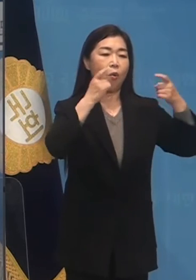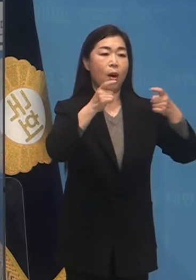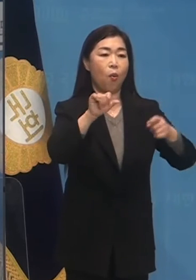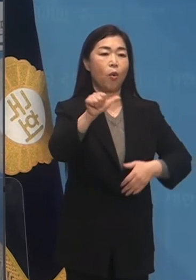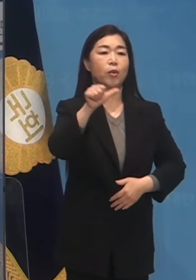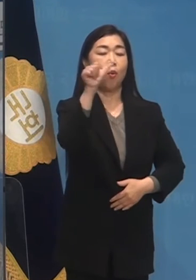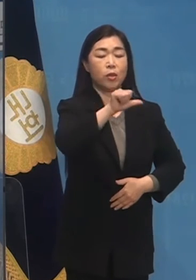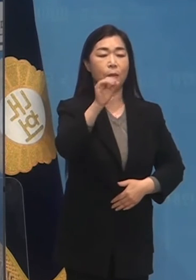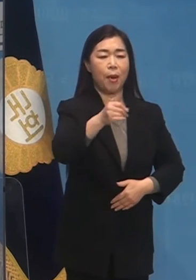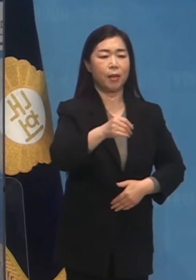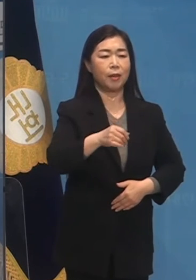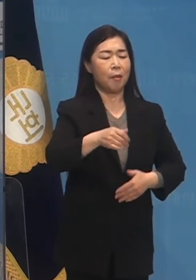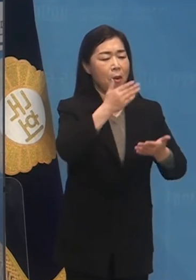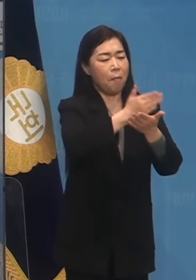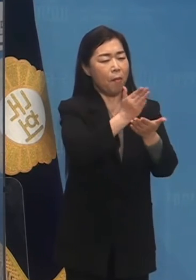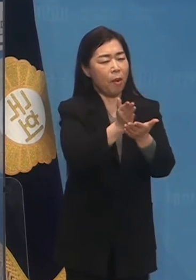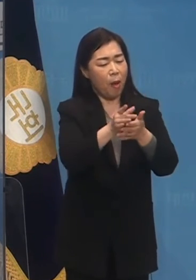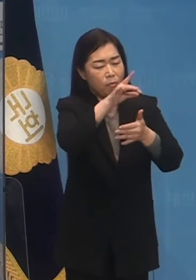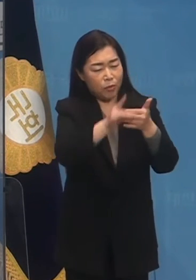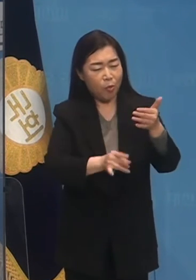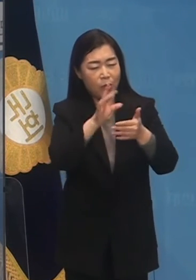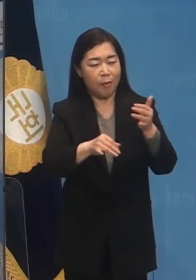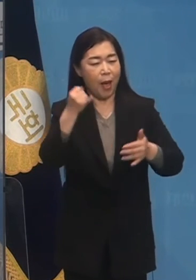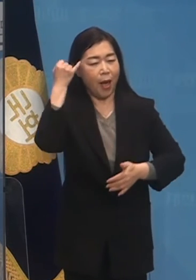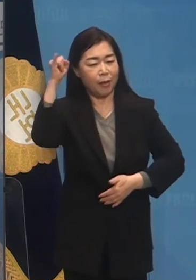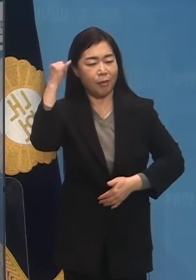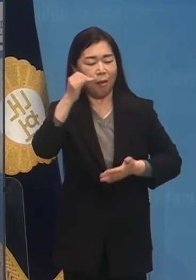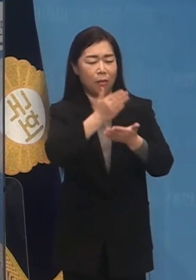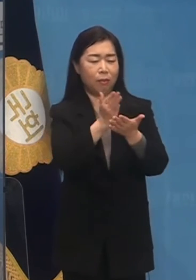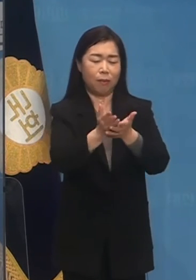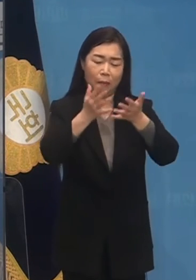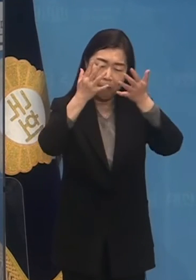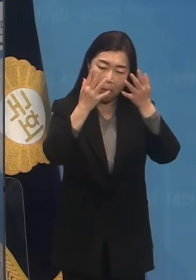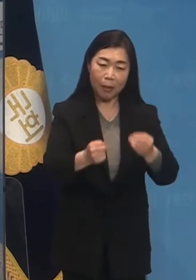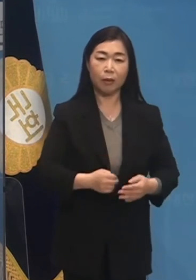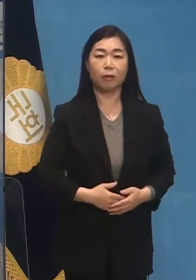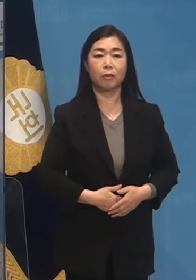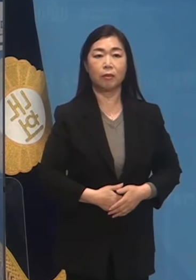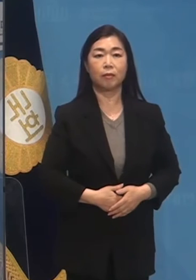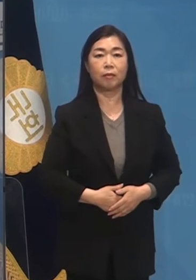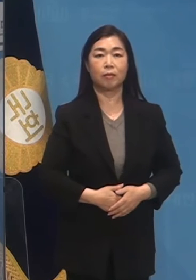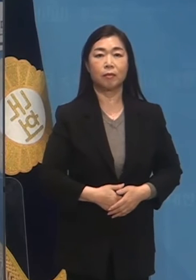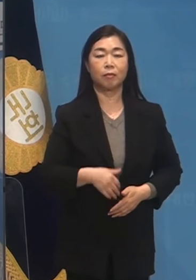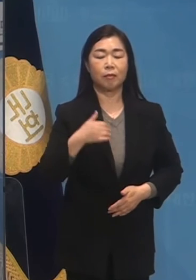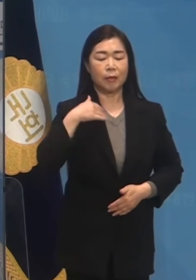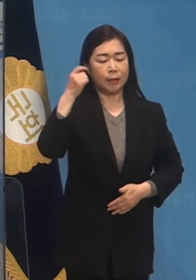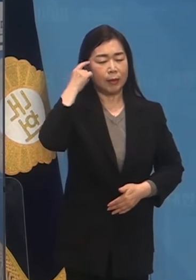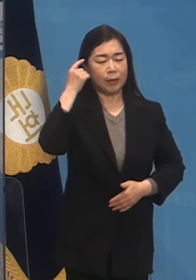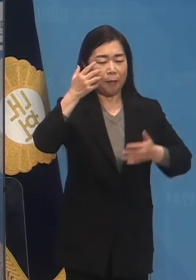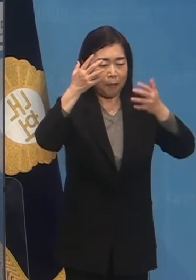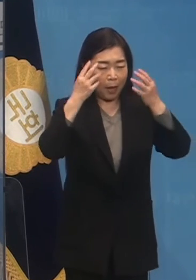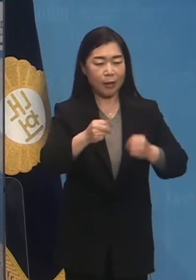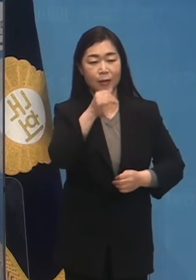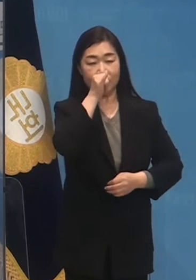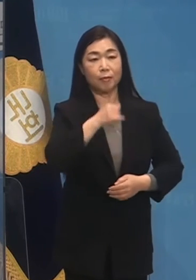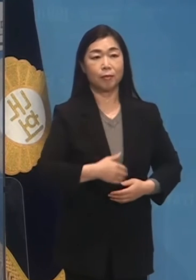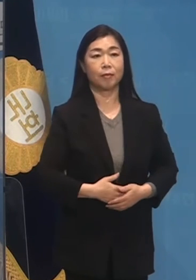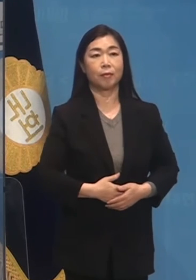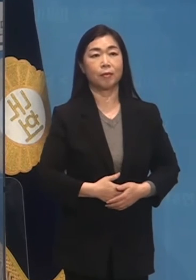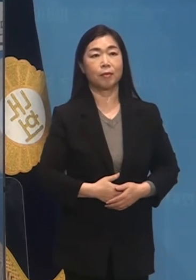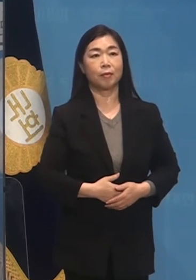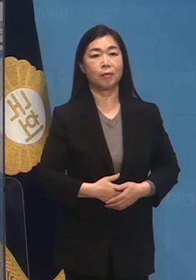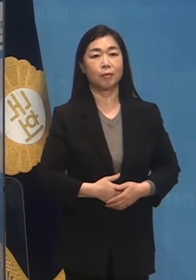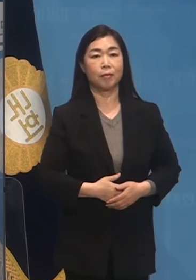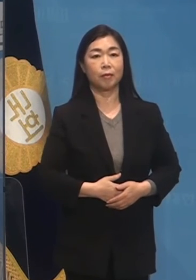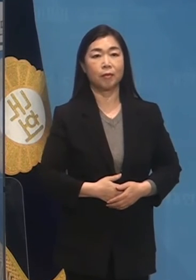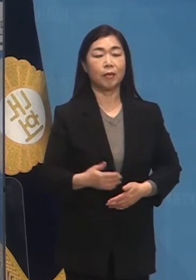수많은 나의 독창적이고 새로운 정책 구상에 대해 가득 저의 생각의 창고에